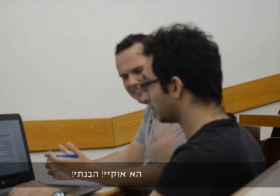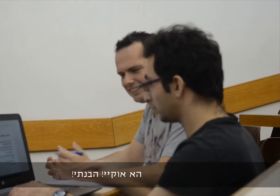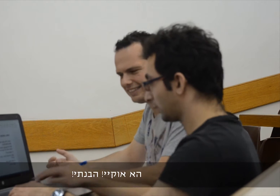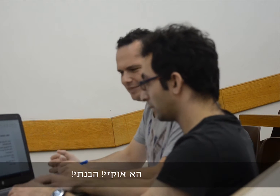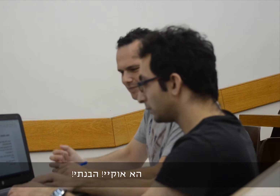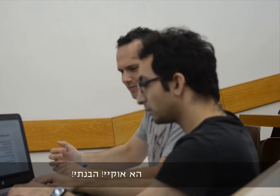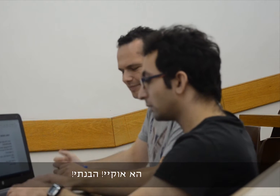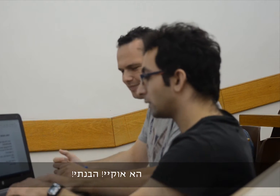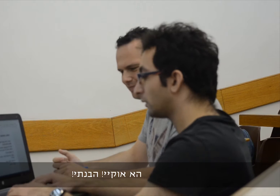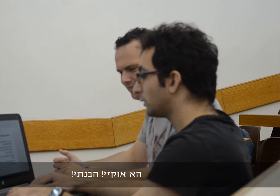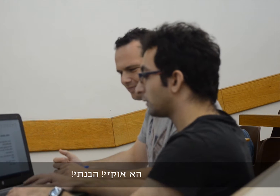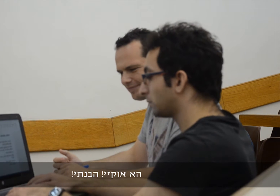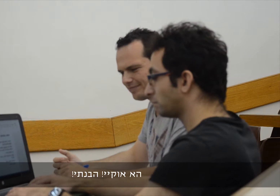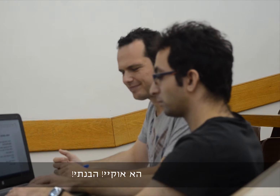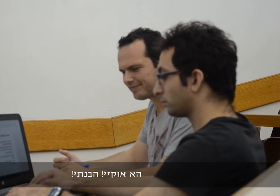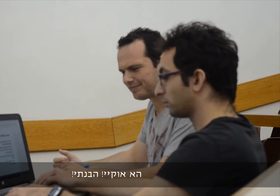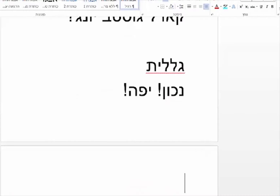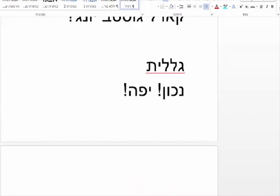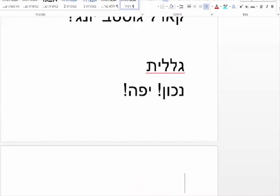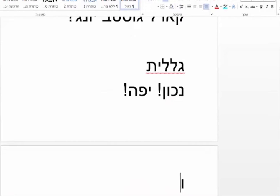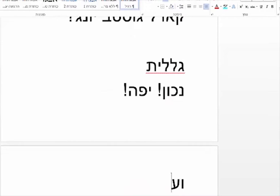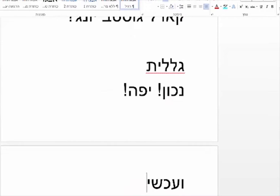הבנתי.